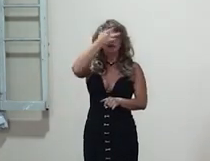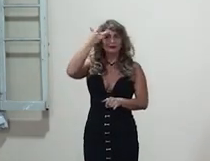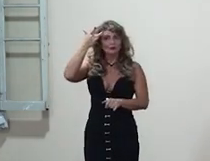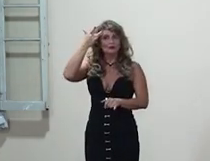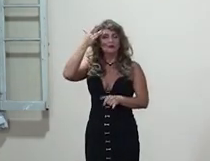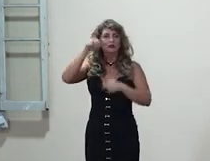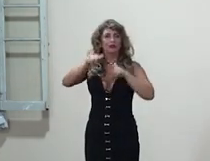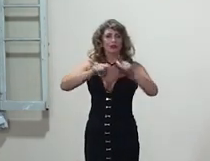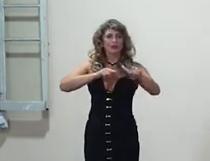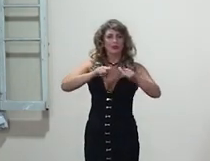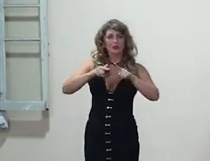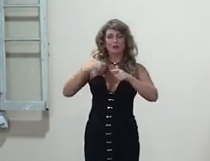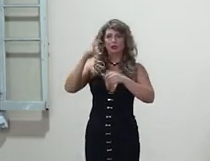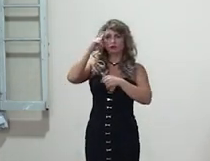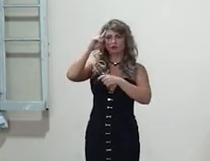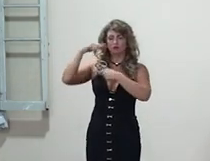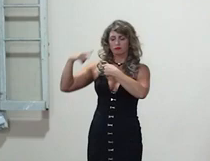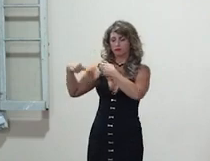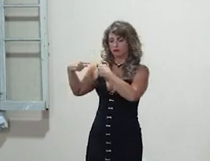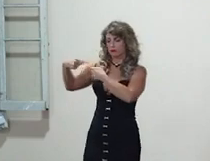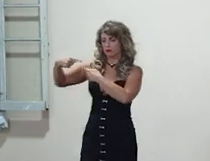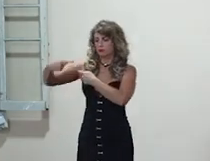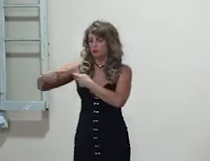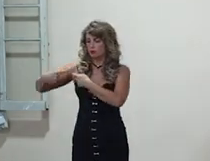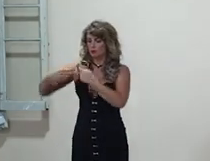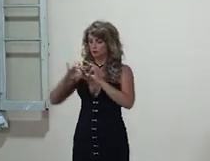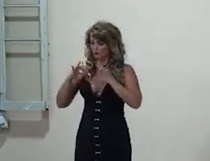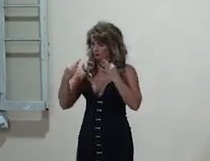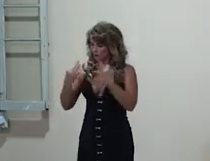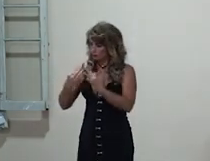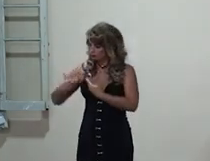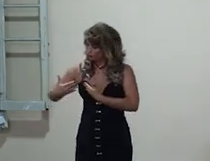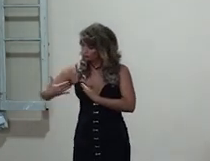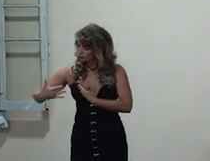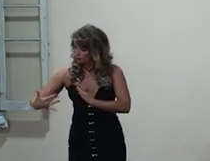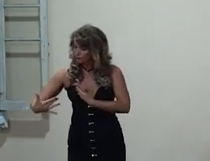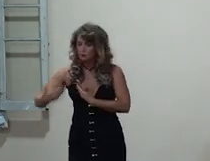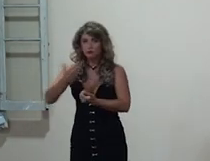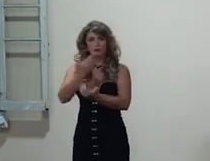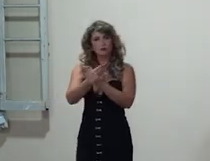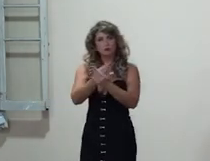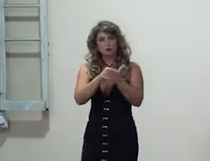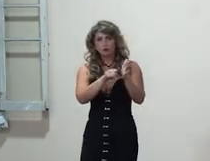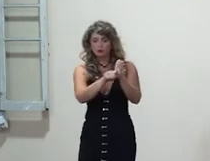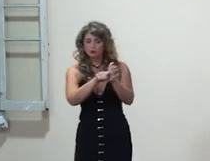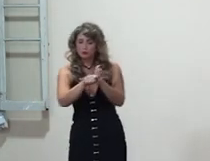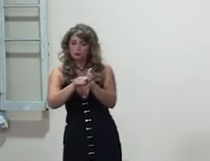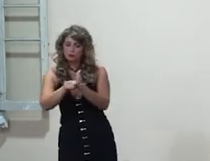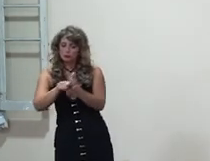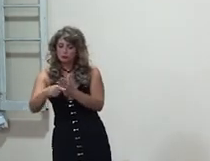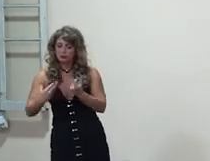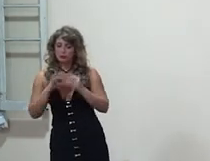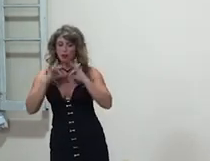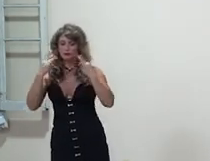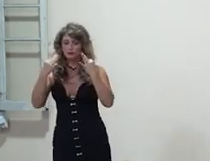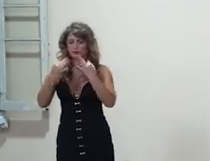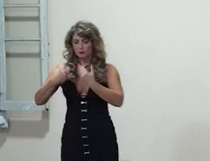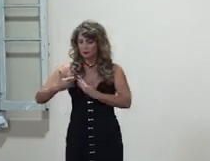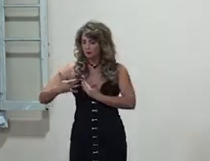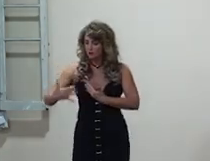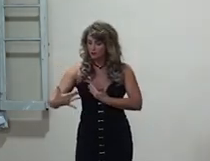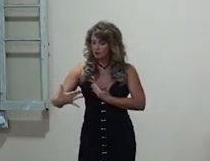que trabalham com genealogia, podemos fazer um estudo antropológico, mas numa